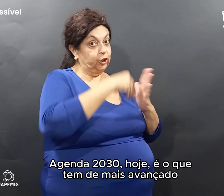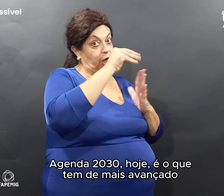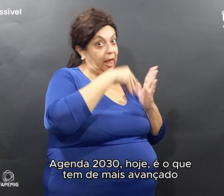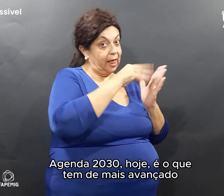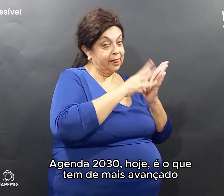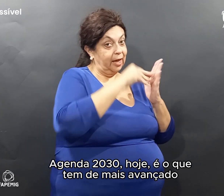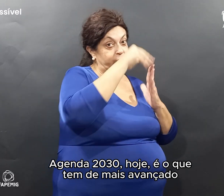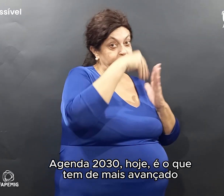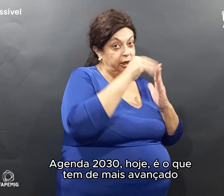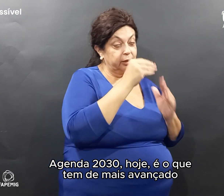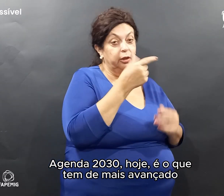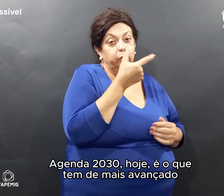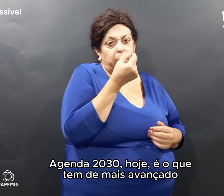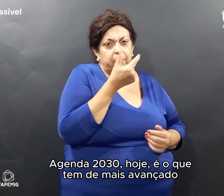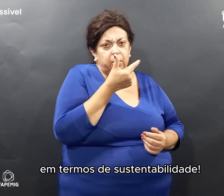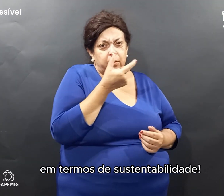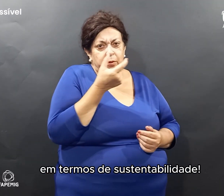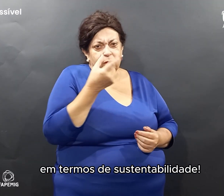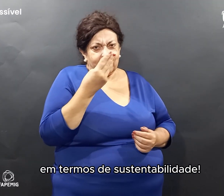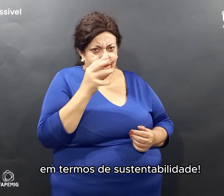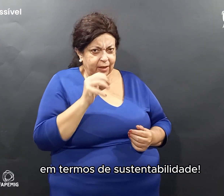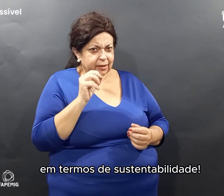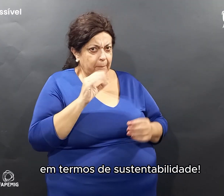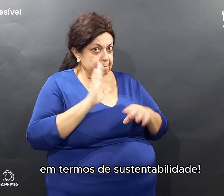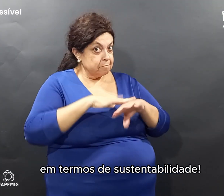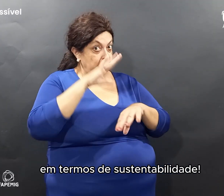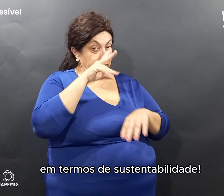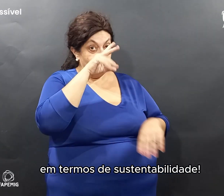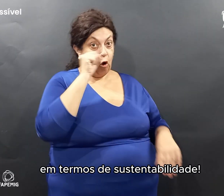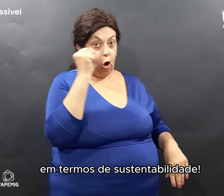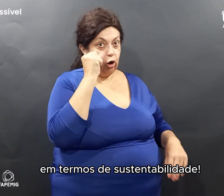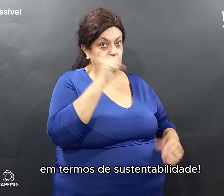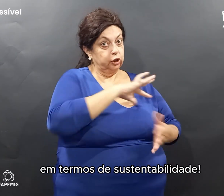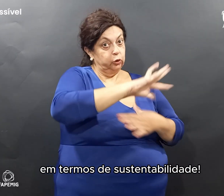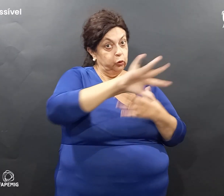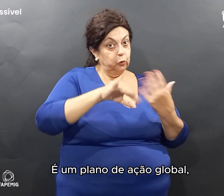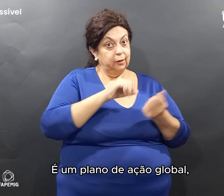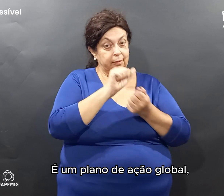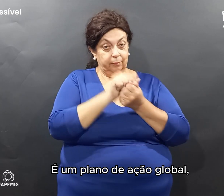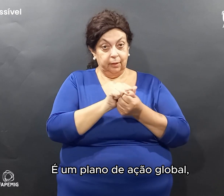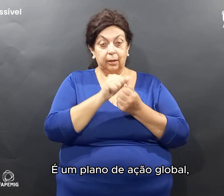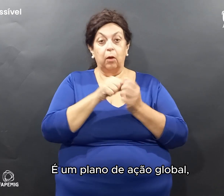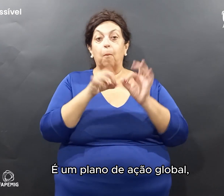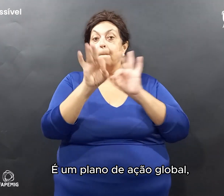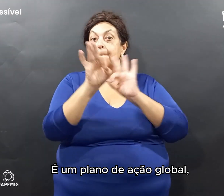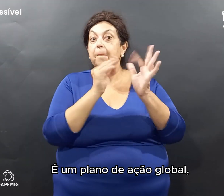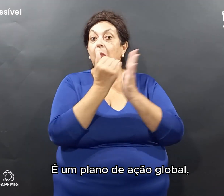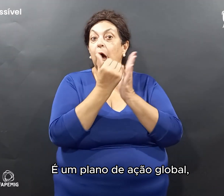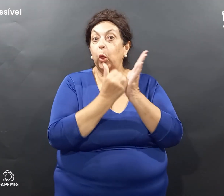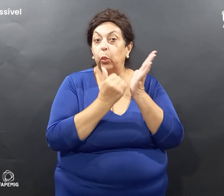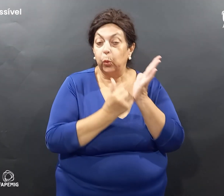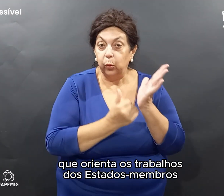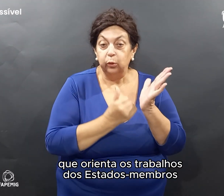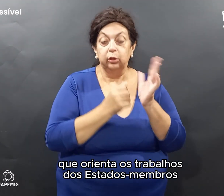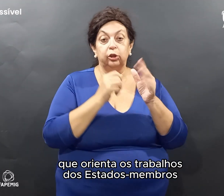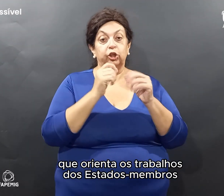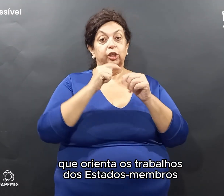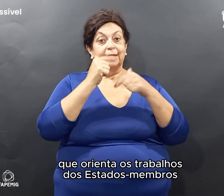de mais avançado em termos de sustentabilidade. É um plano de ação global que orienta os